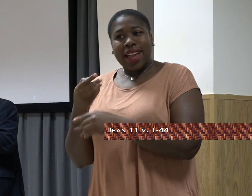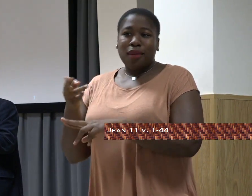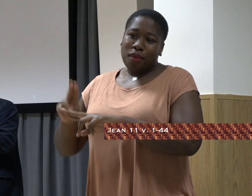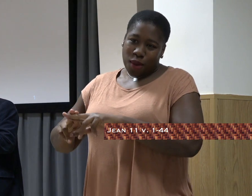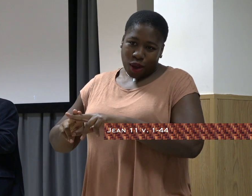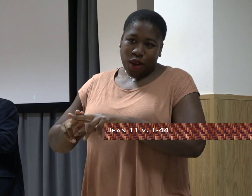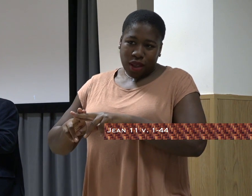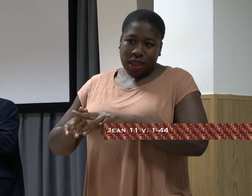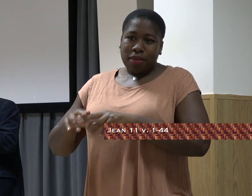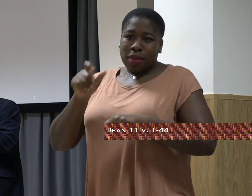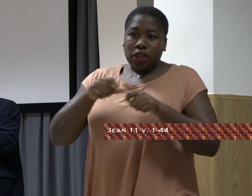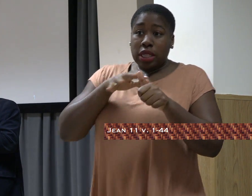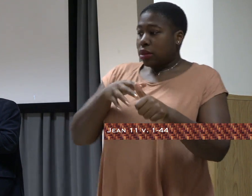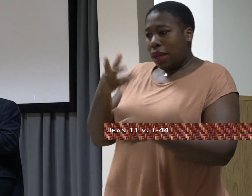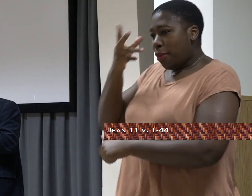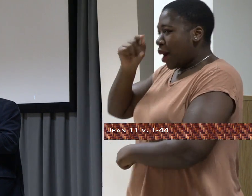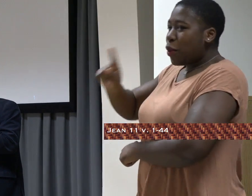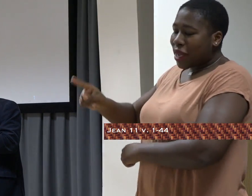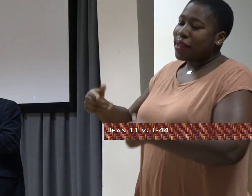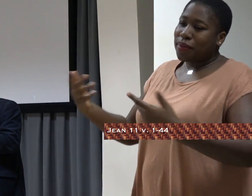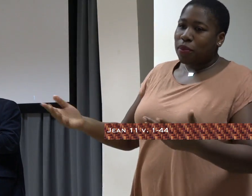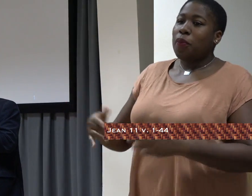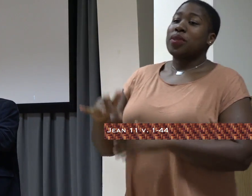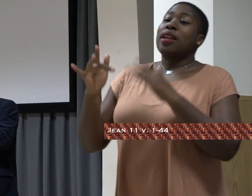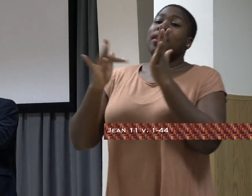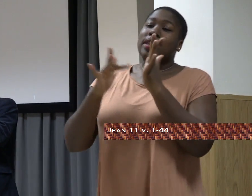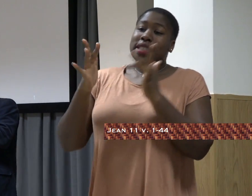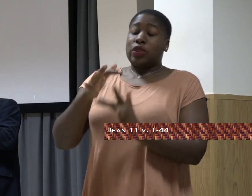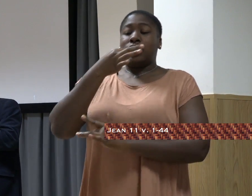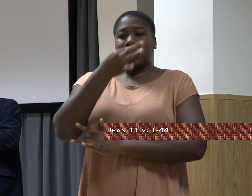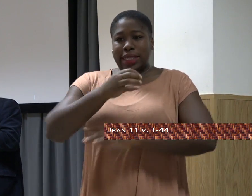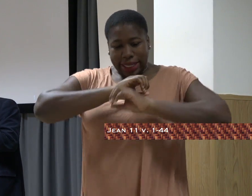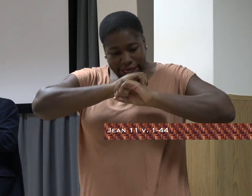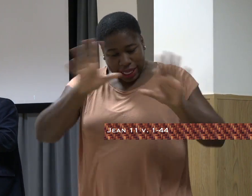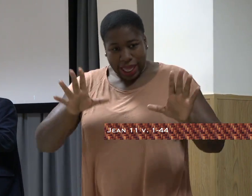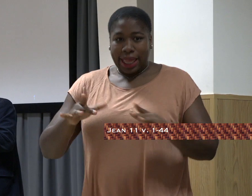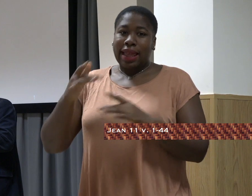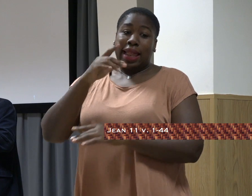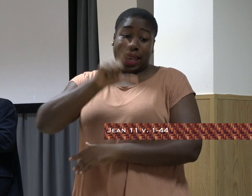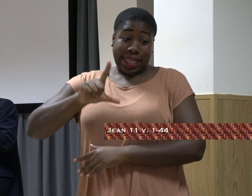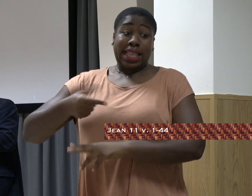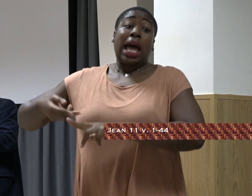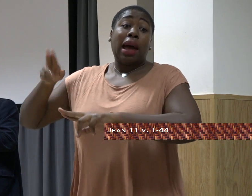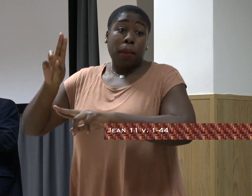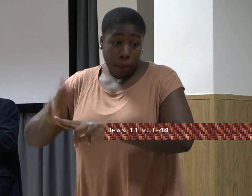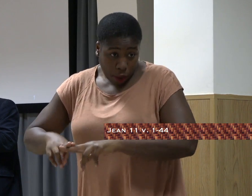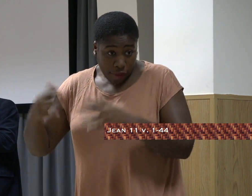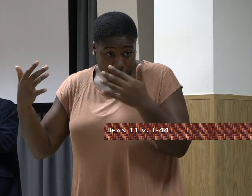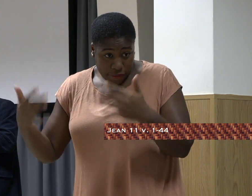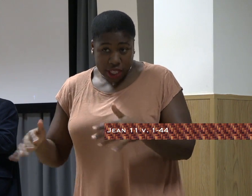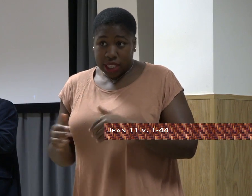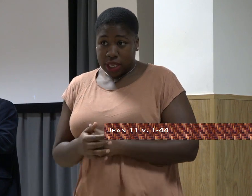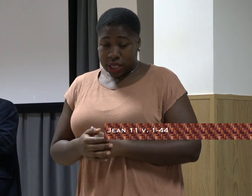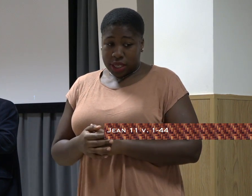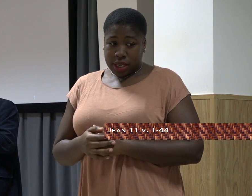sommeil. Alors Jésus leur dit ouvertement, « Lazare est mort. Et à cause de